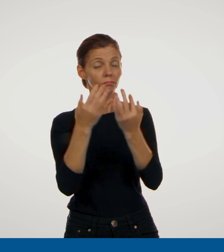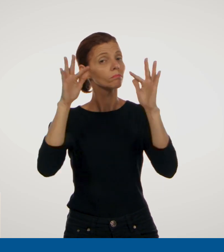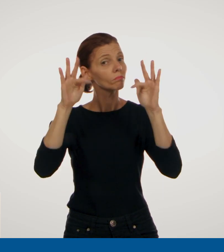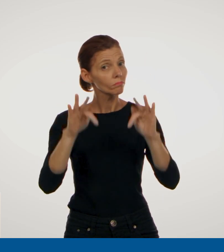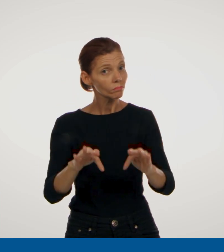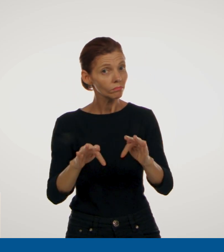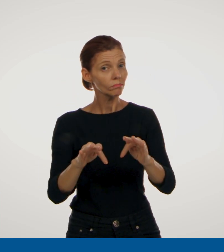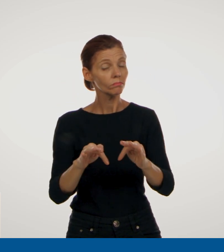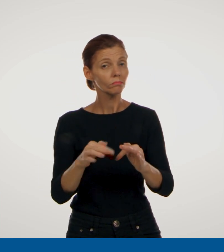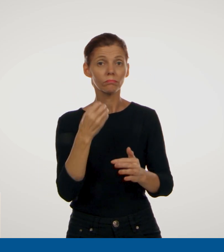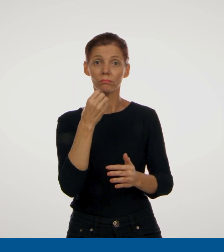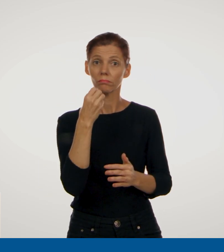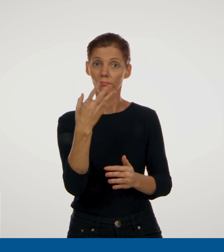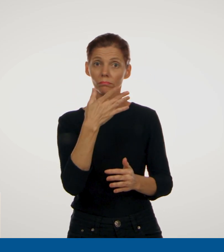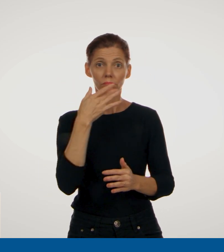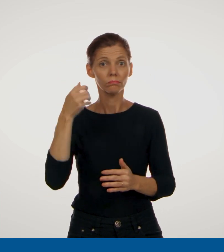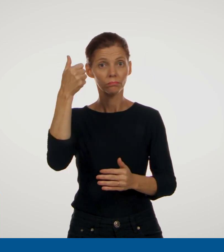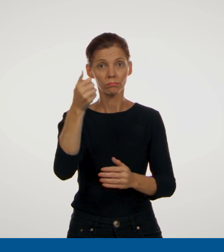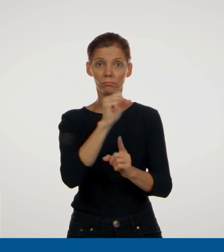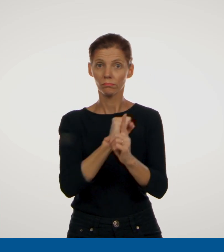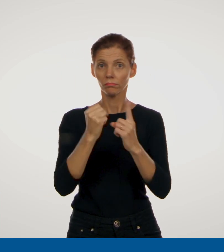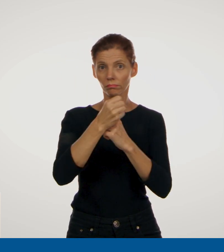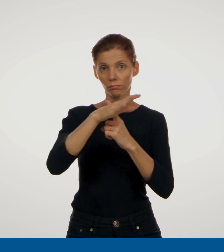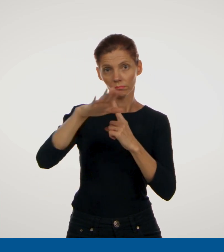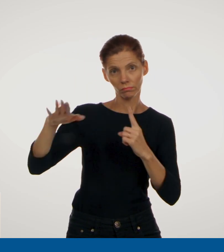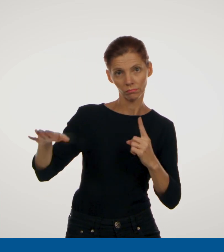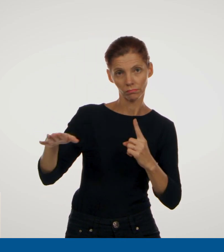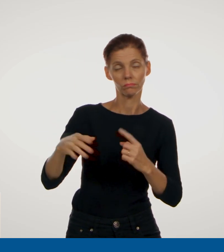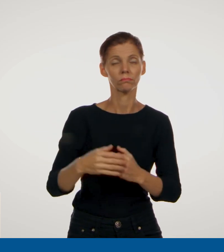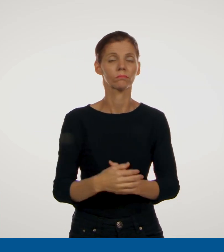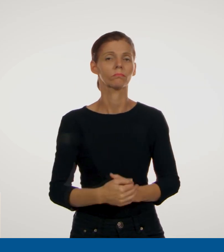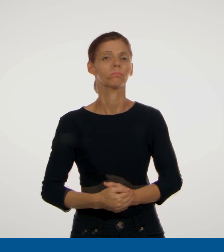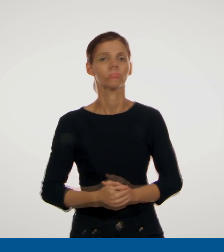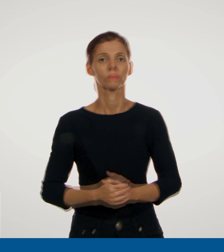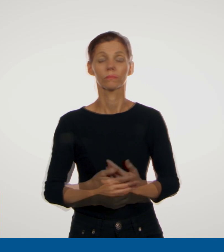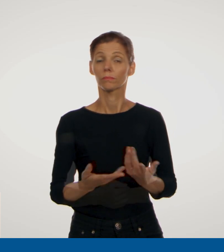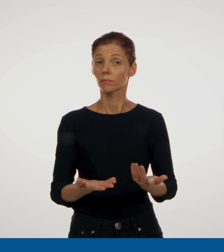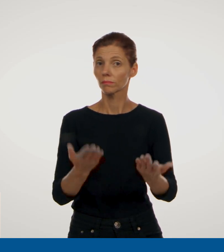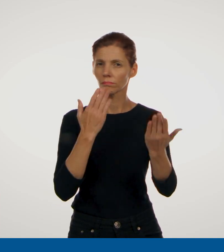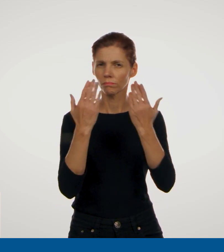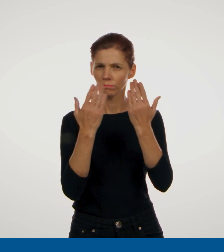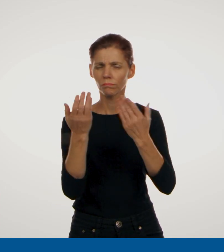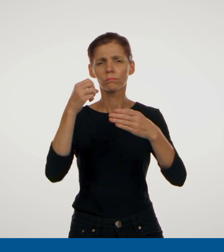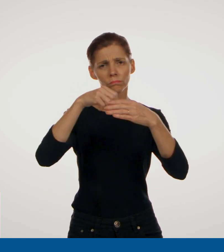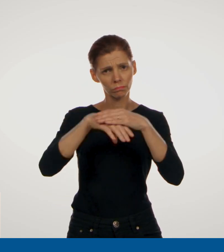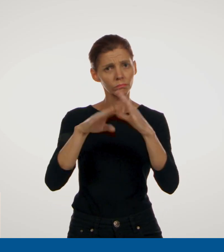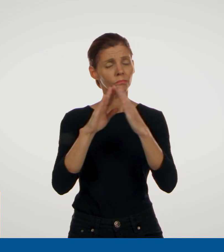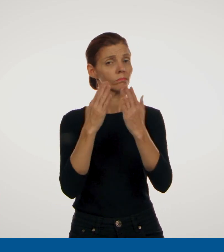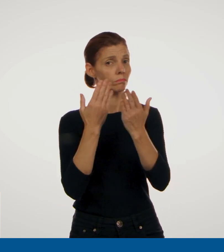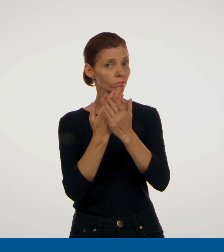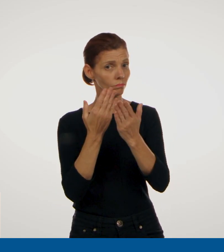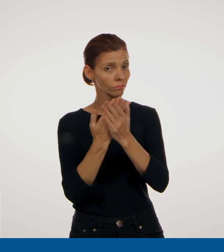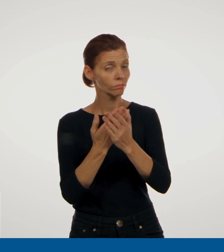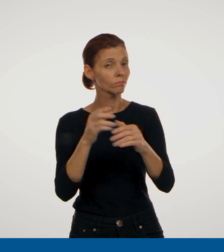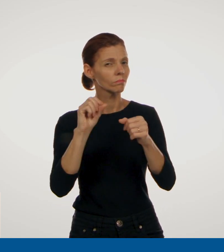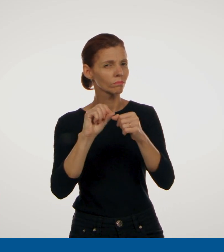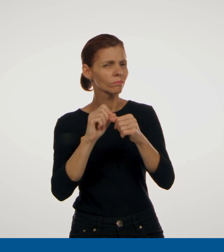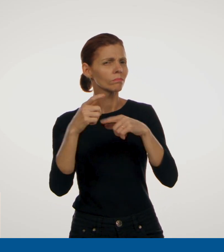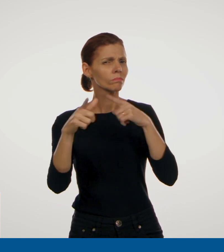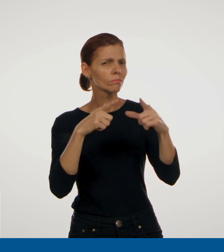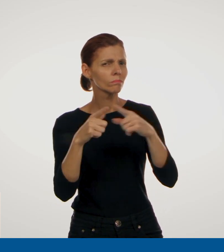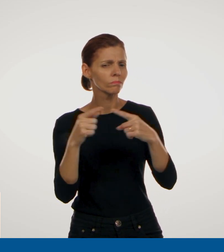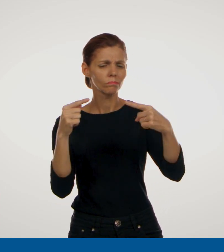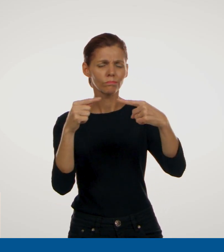e familiar resultam em benefício da própria sociedade. O psicólogo na escola terá uma